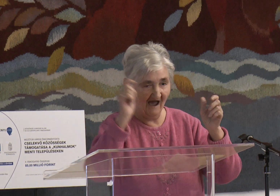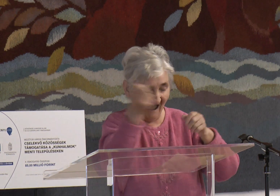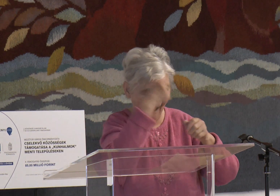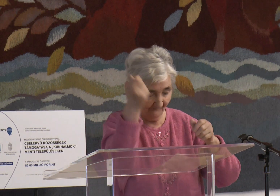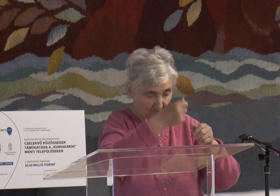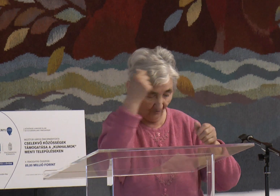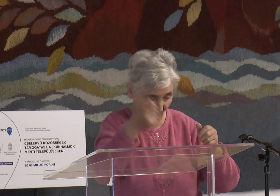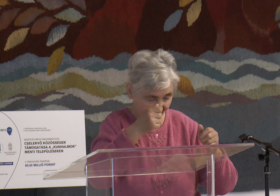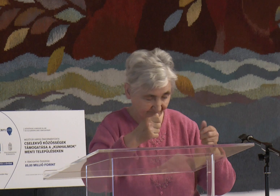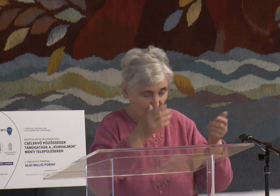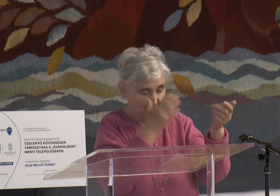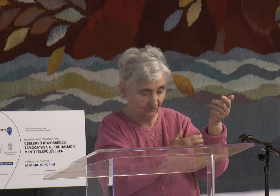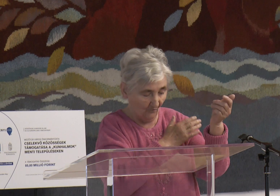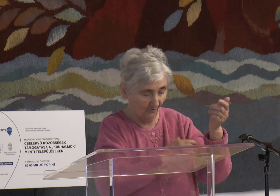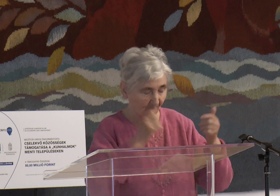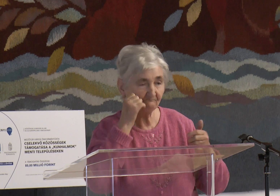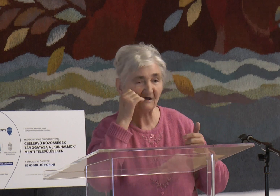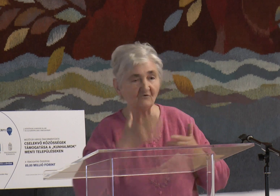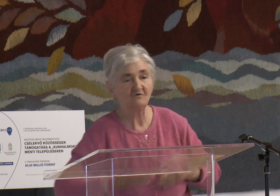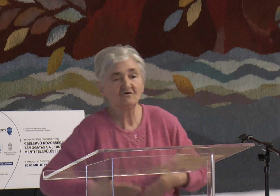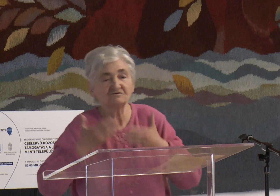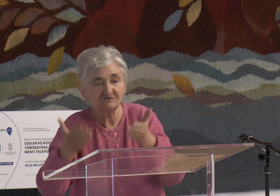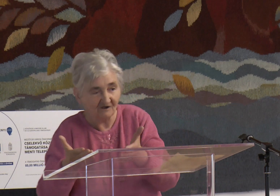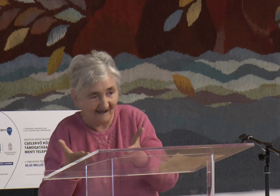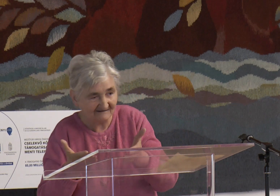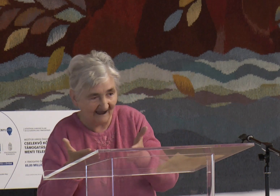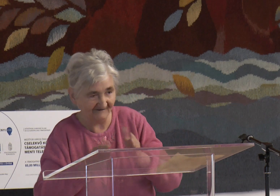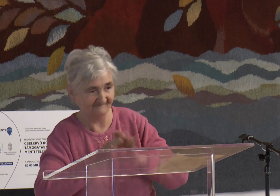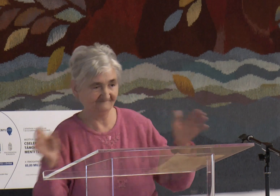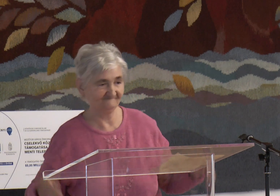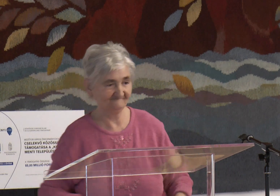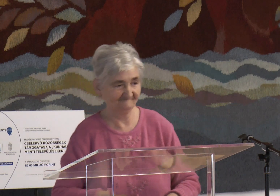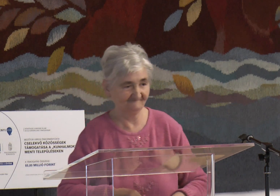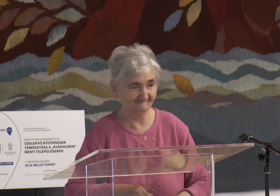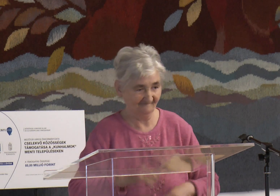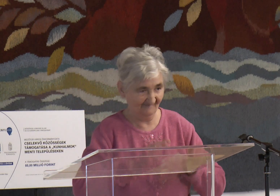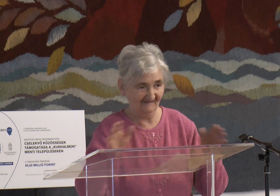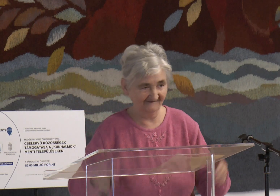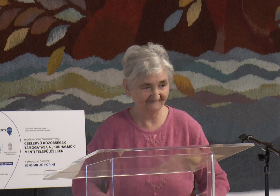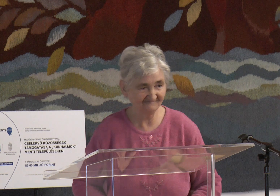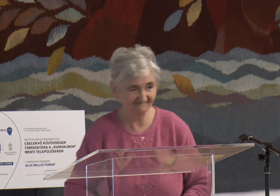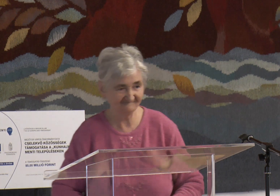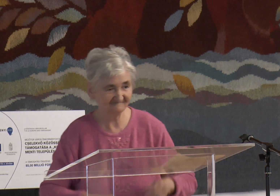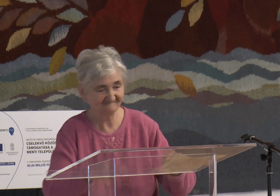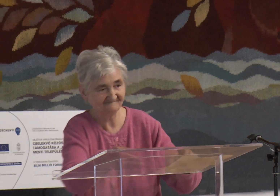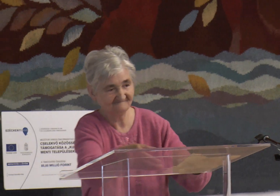Boltoknál sorkáltak, s új háborúról suttogtak, mikor